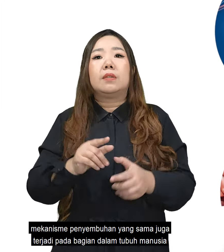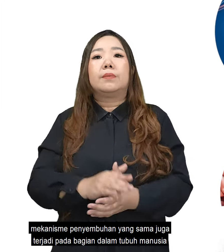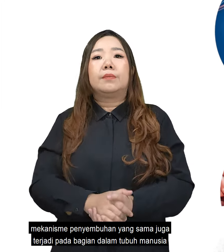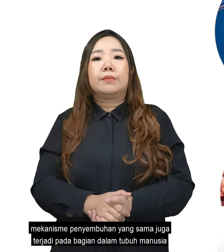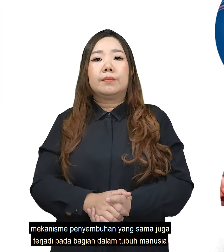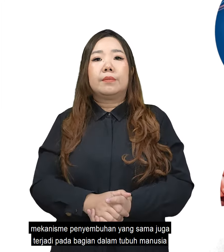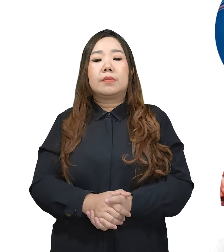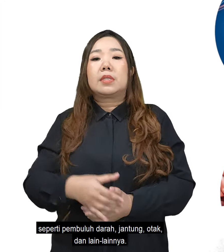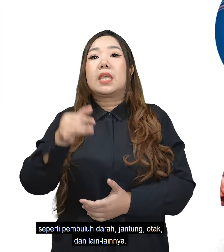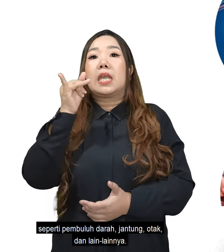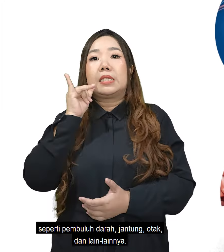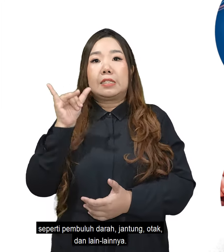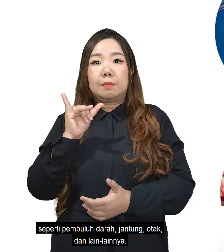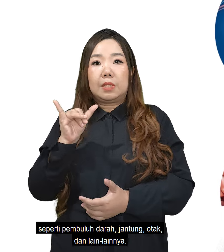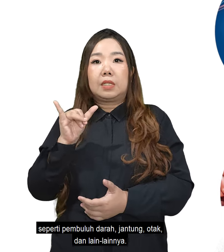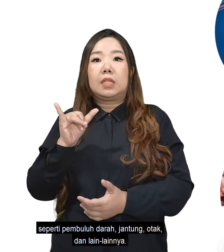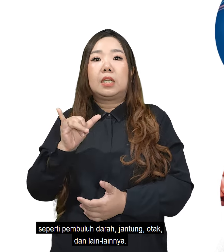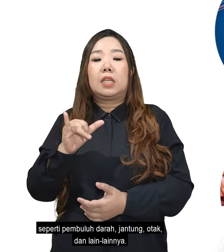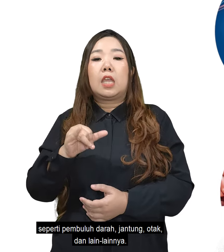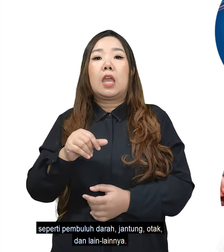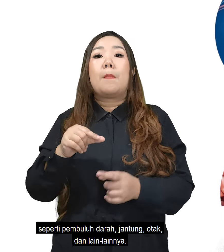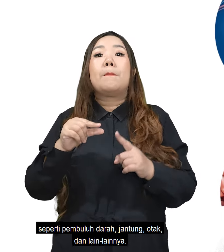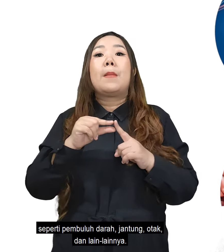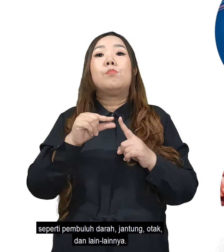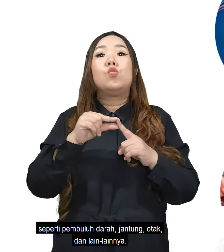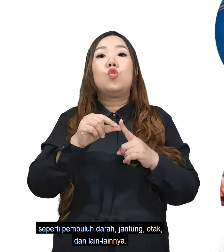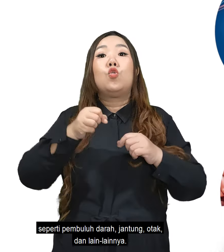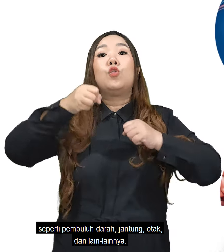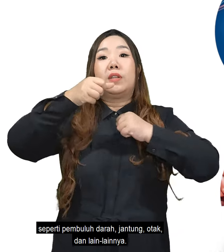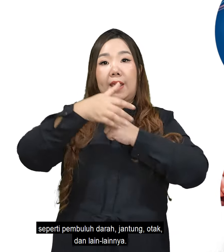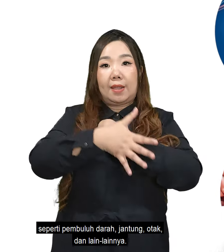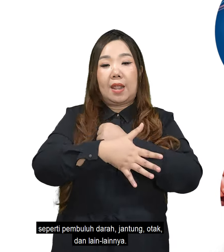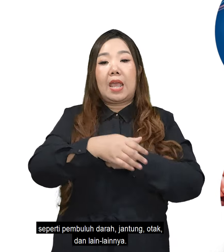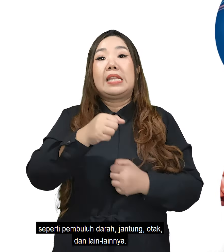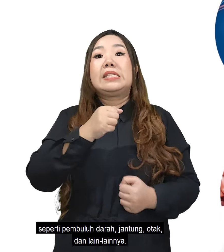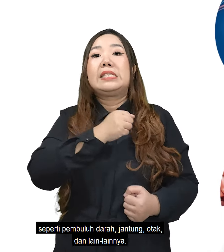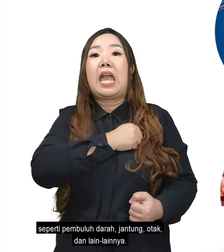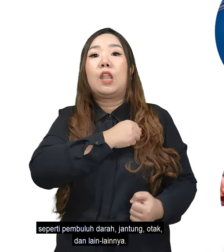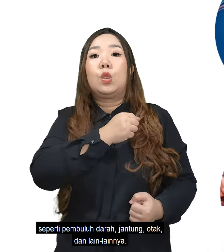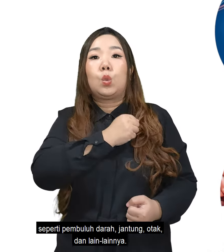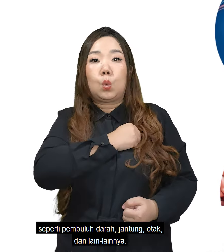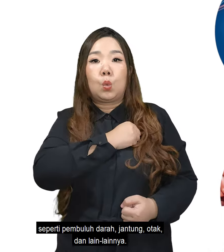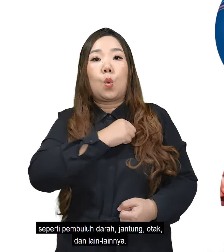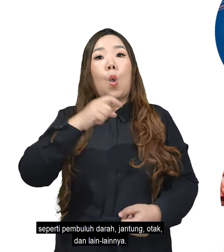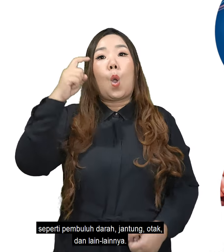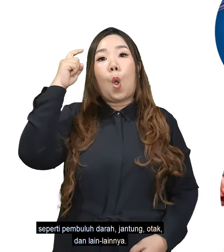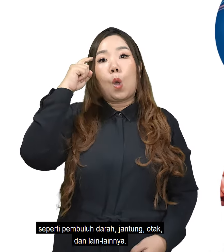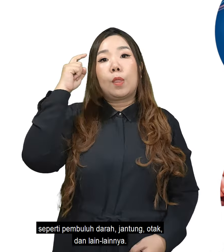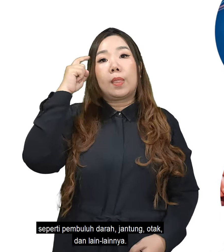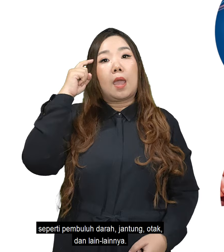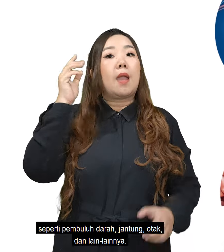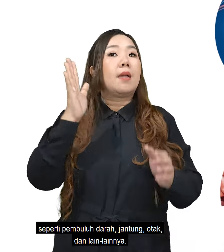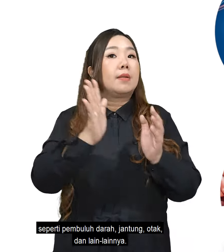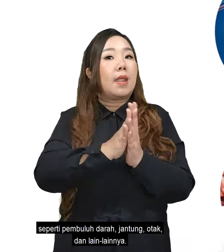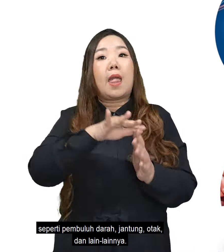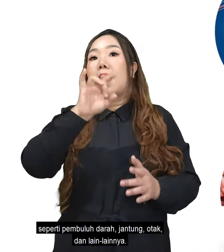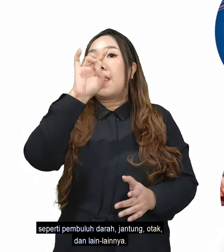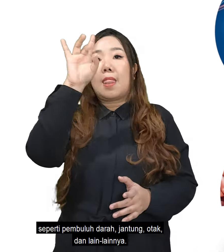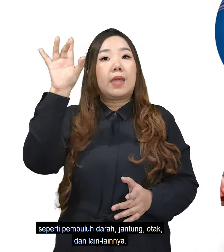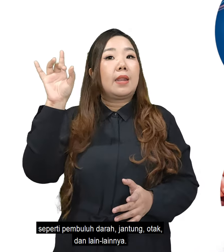tubuh manusia seperti pembuluh darah jantung otak